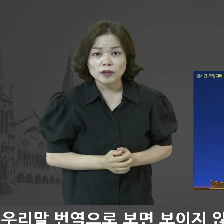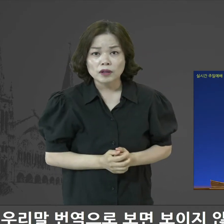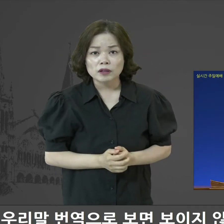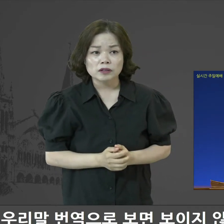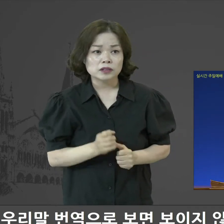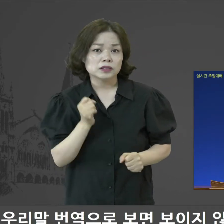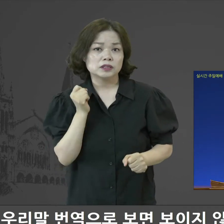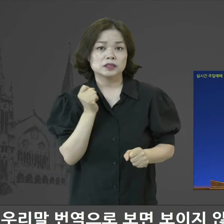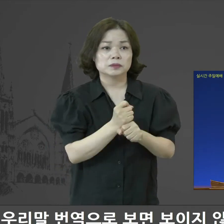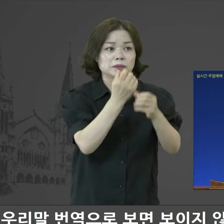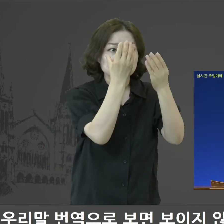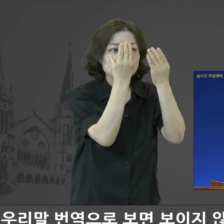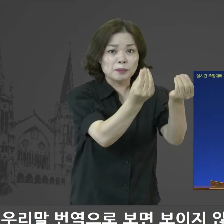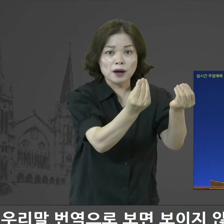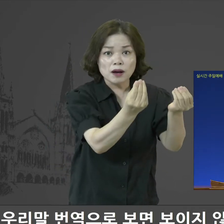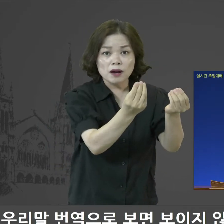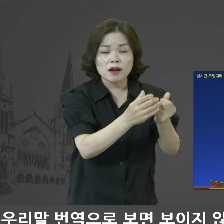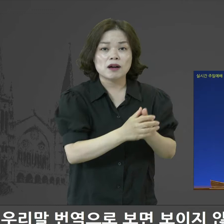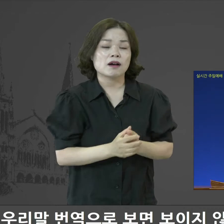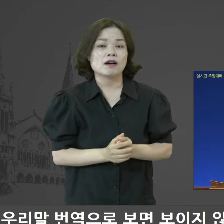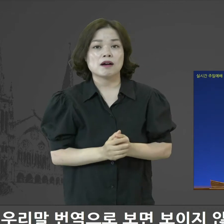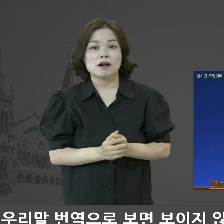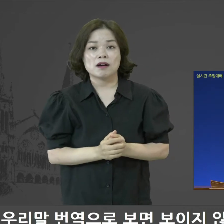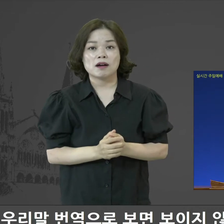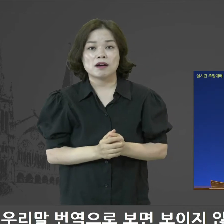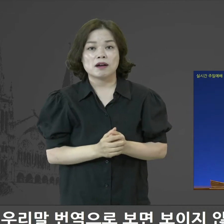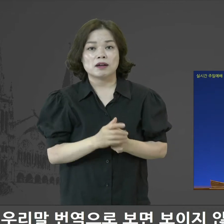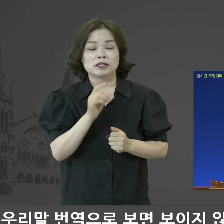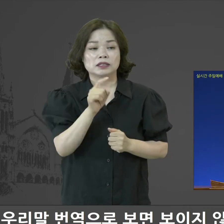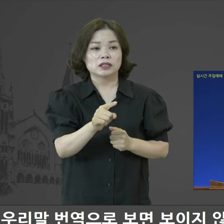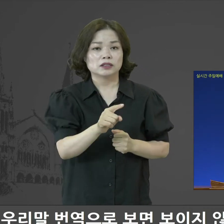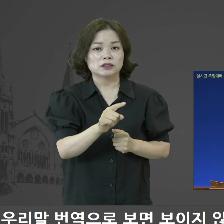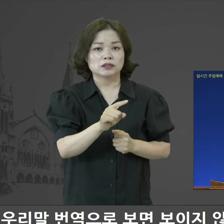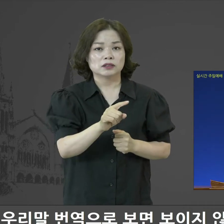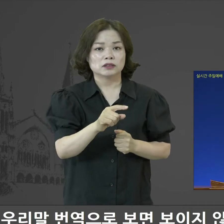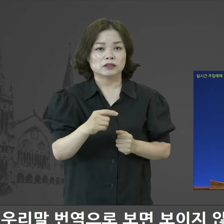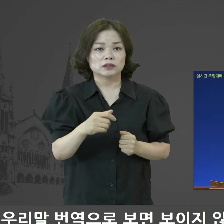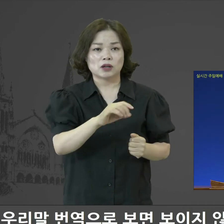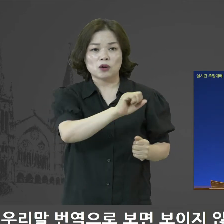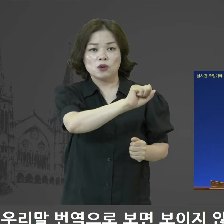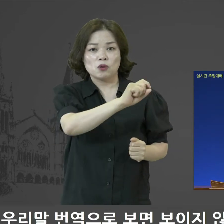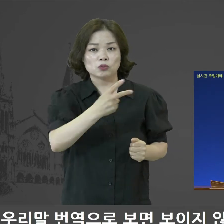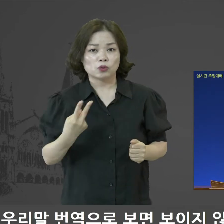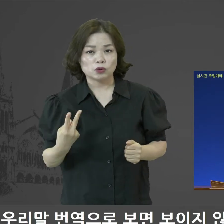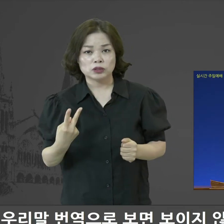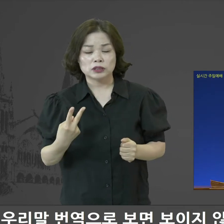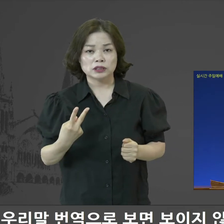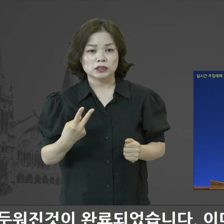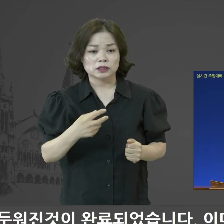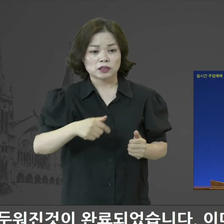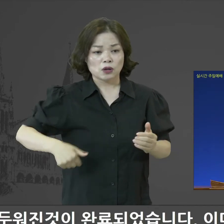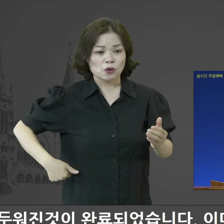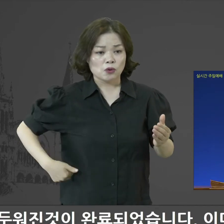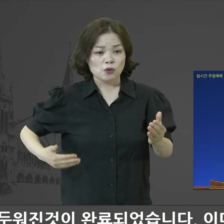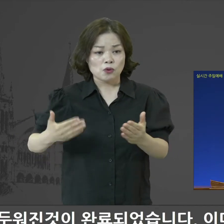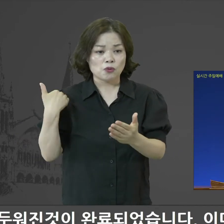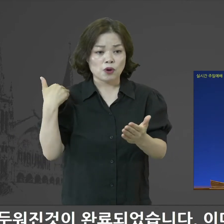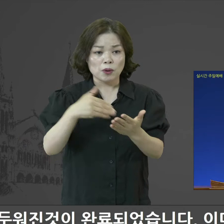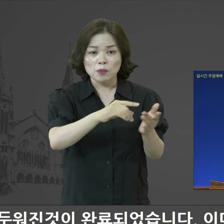이미 어두워졌어. 근데 이것을 돌이키려는 노력을 안 해. 그래서 어두운